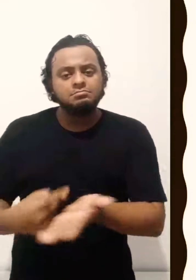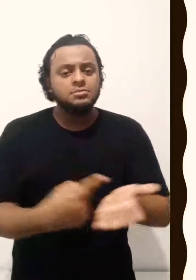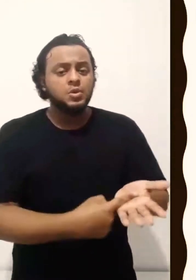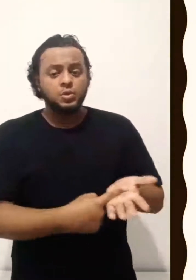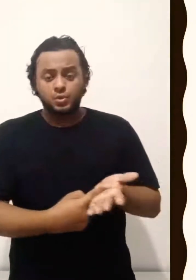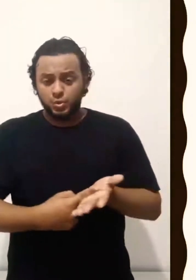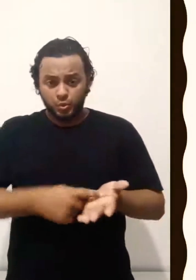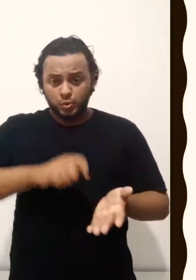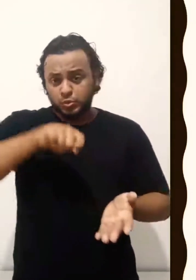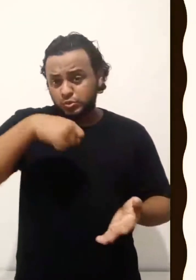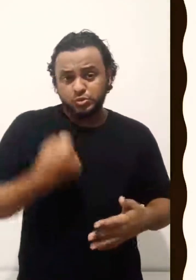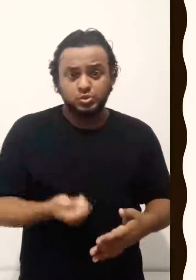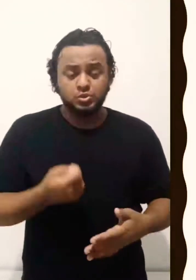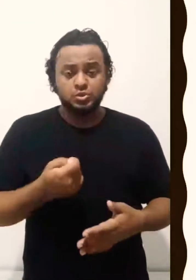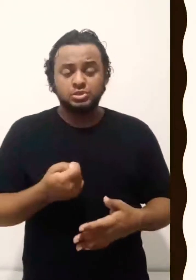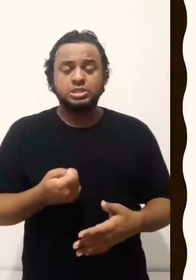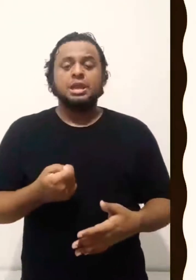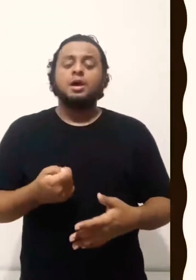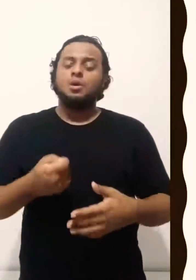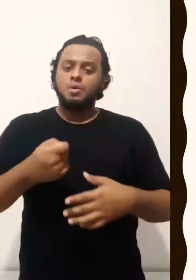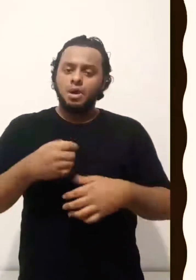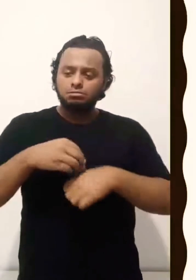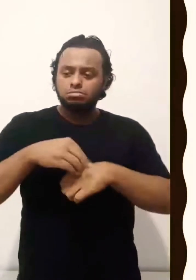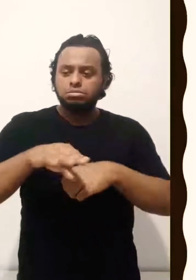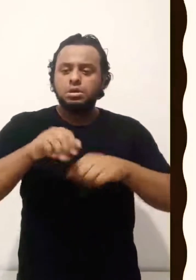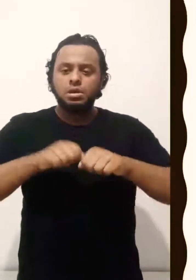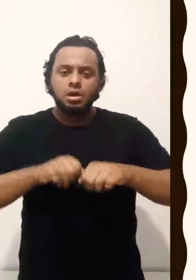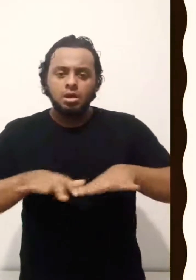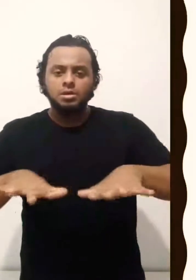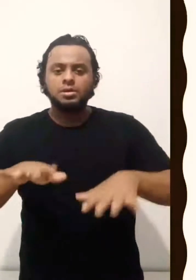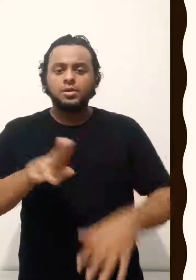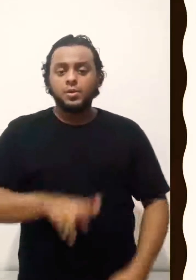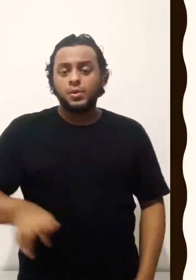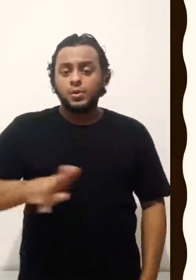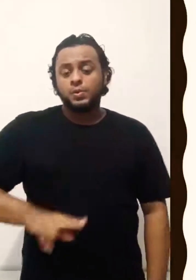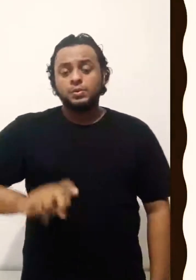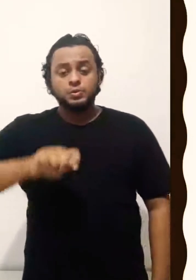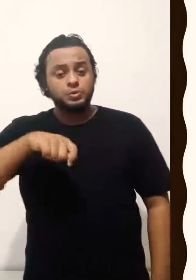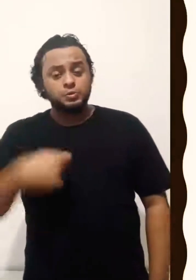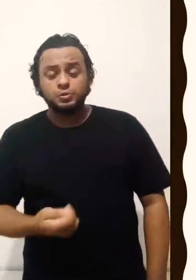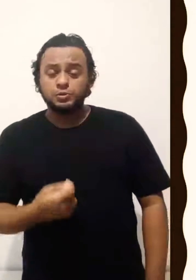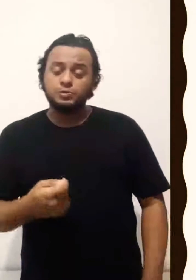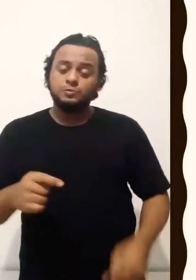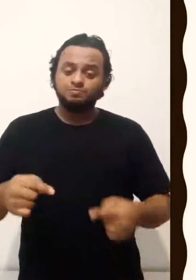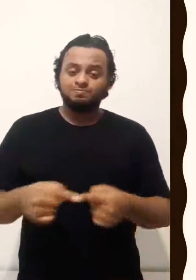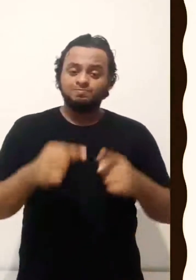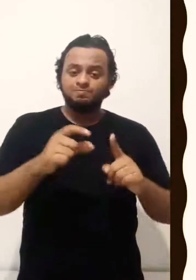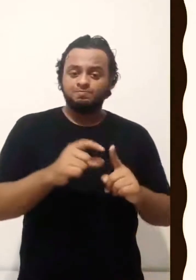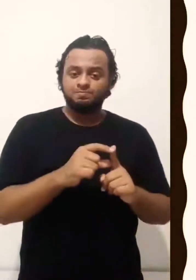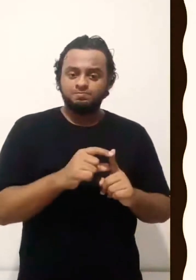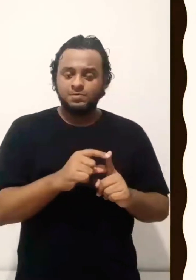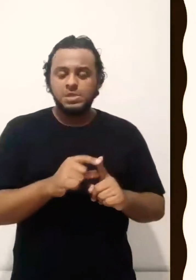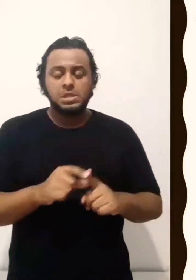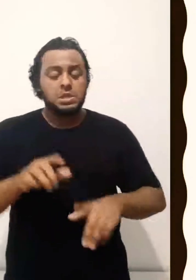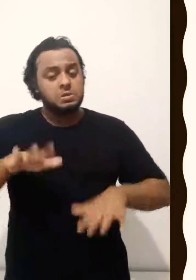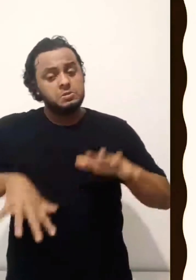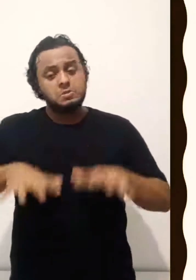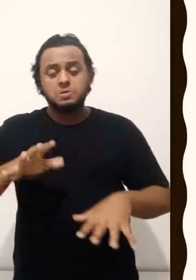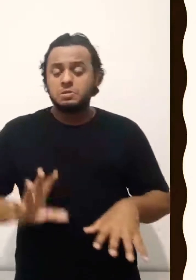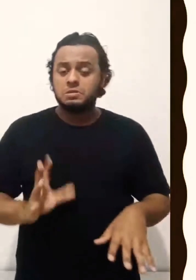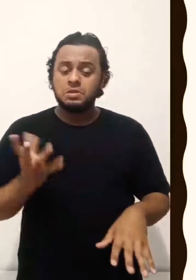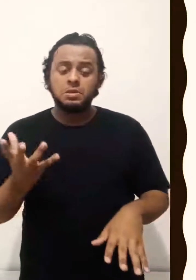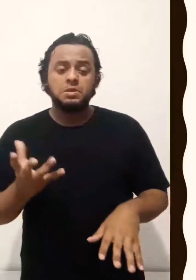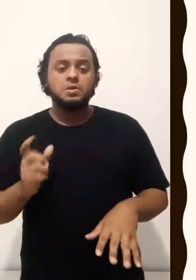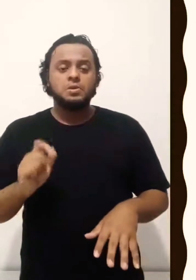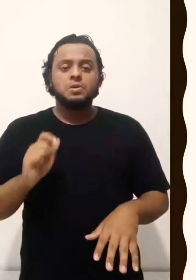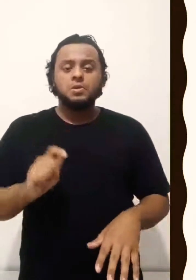um sinal, um determinado sinal, e passa a utilizar esse sinal para aquela determinada palavra. Muitas